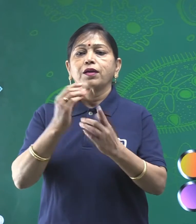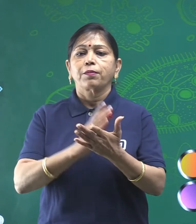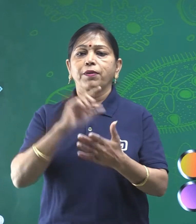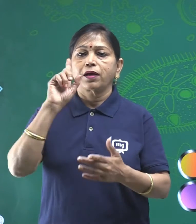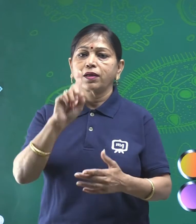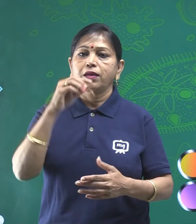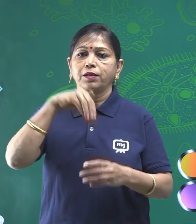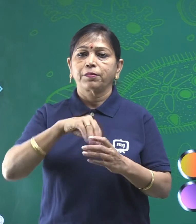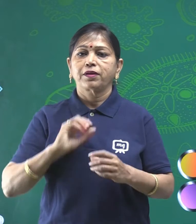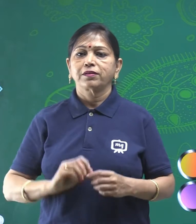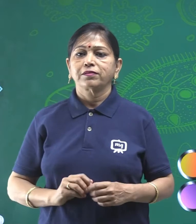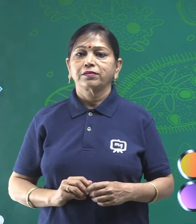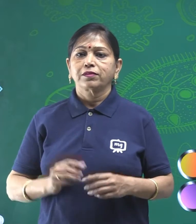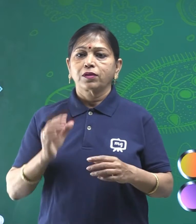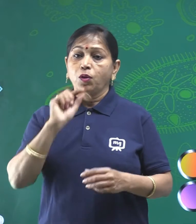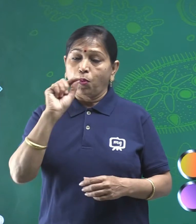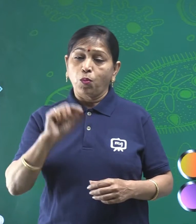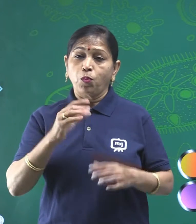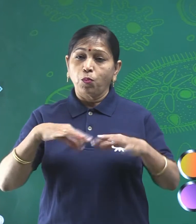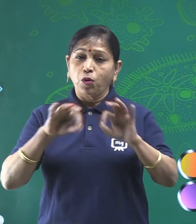में मुख्य बिंदु